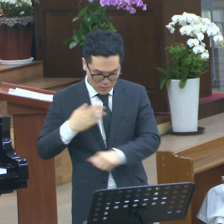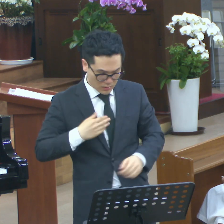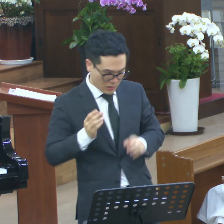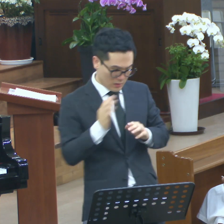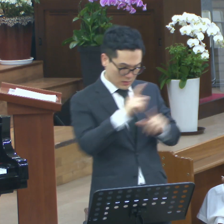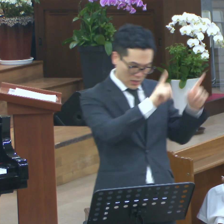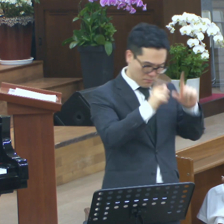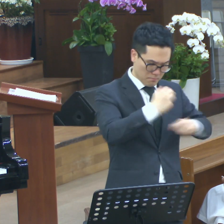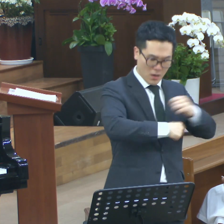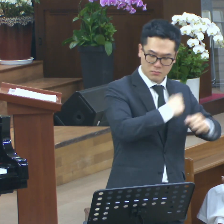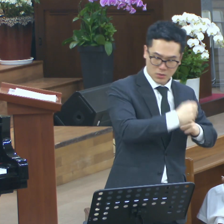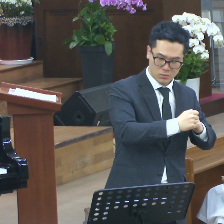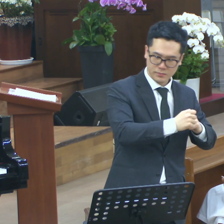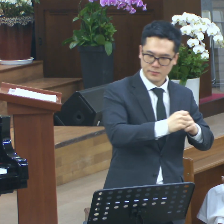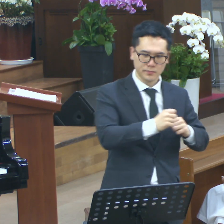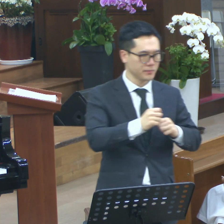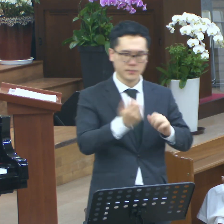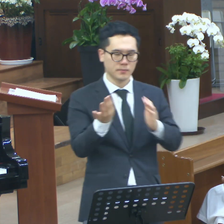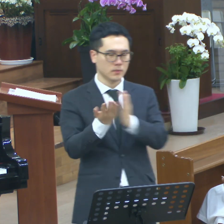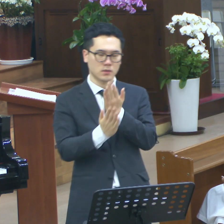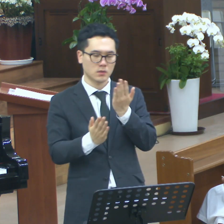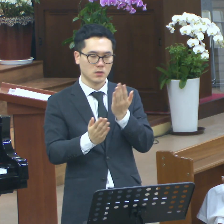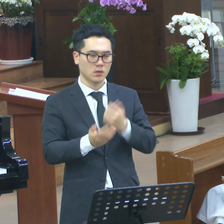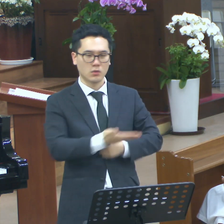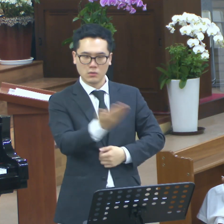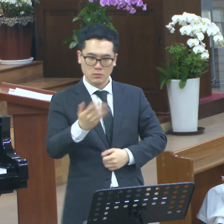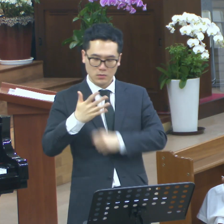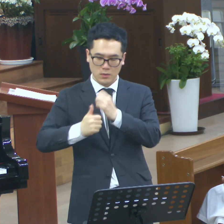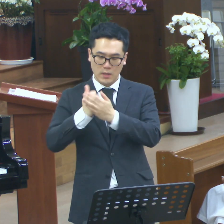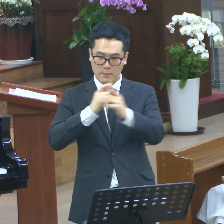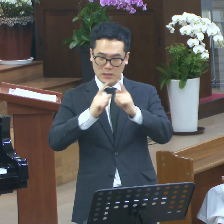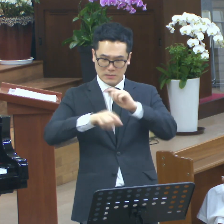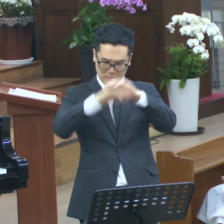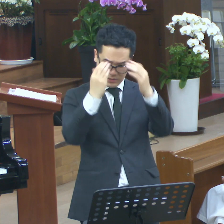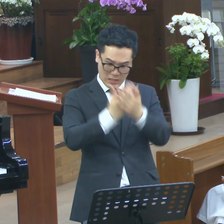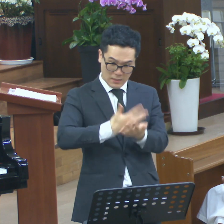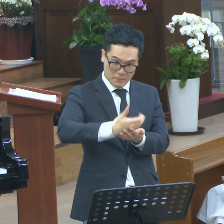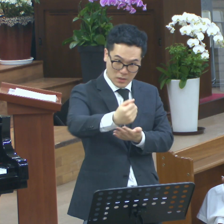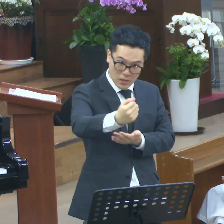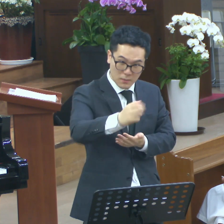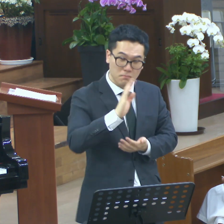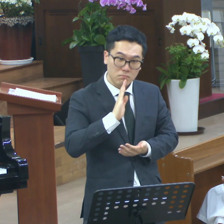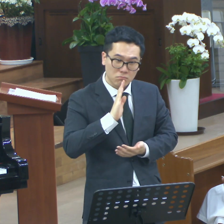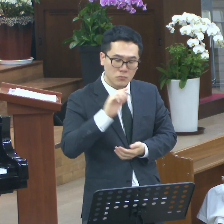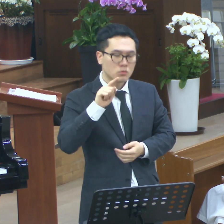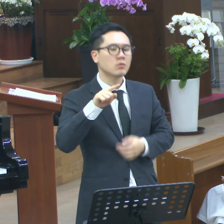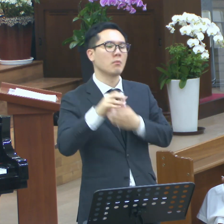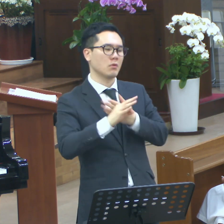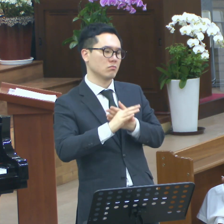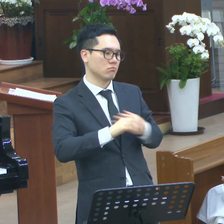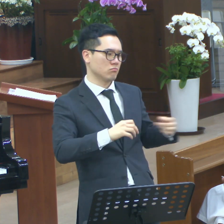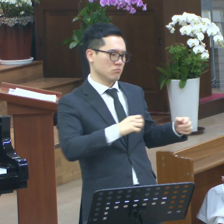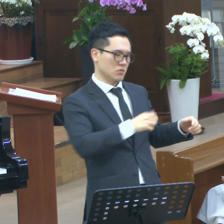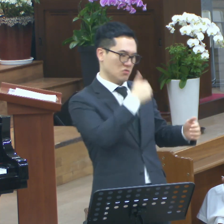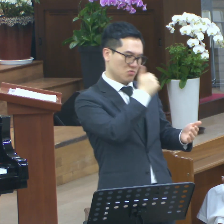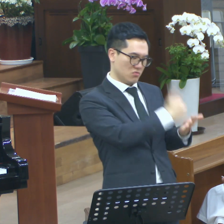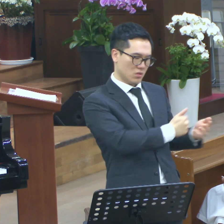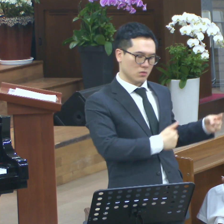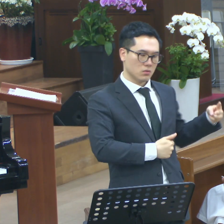아닙니다. 하나님 말씀을 다 받는다면 끊을 수 있는 걸 끊을 수 있어야 돼요. 그래야 하나님 말씀의 능력이 그 삶에 나타날